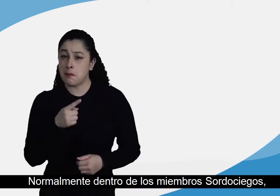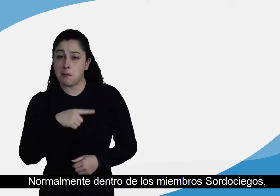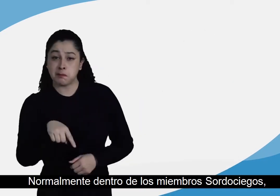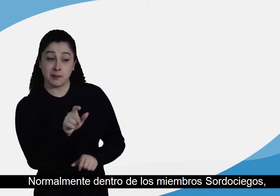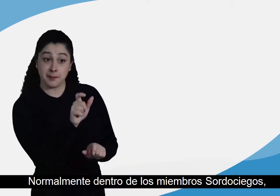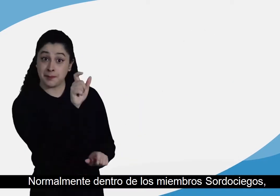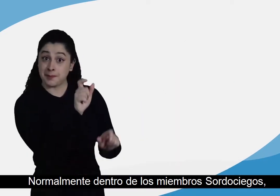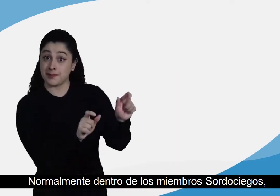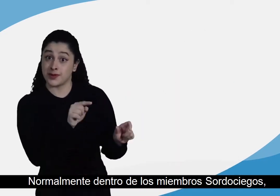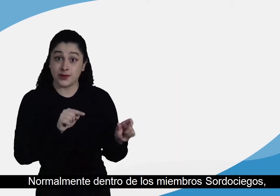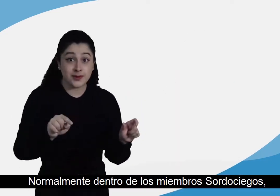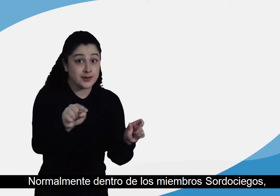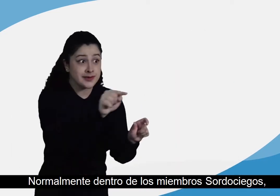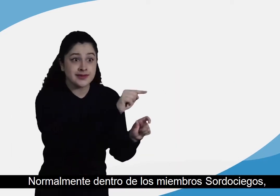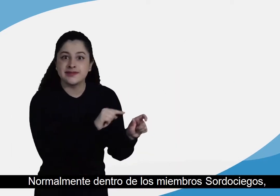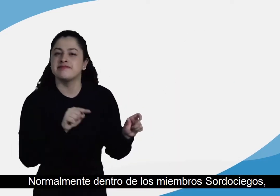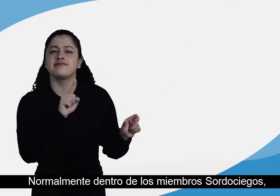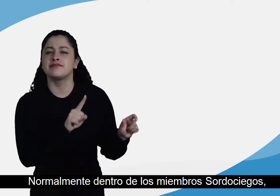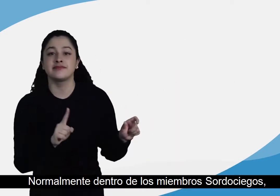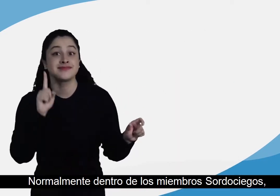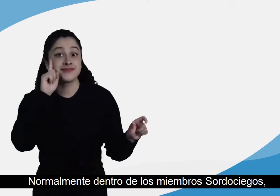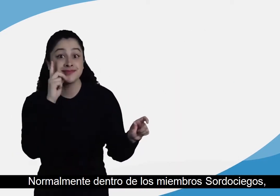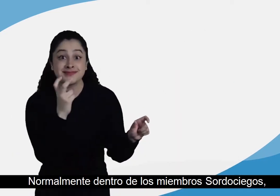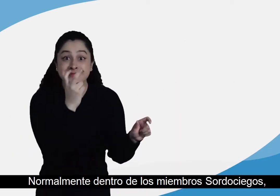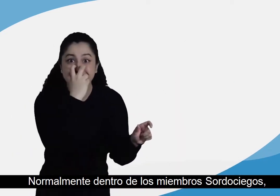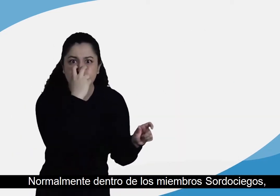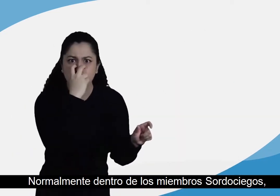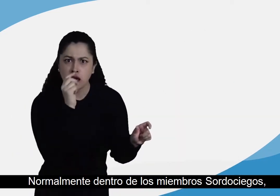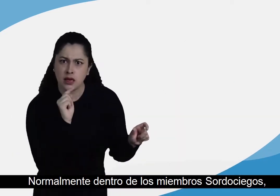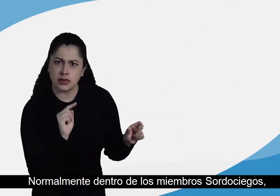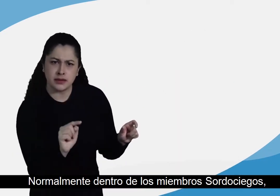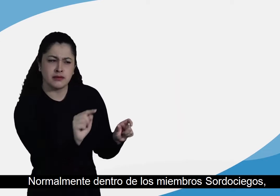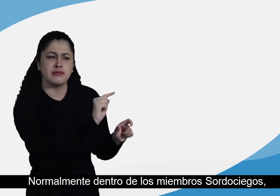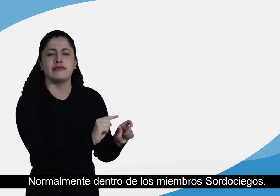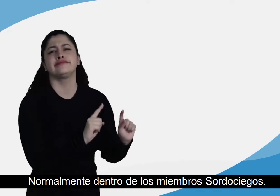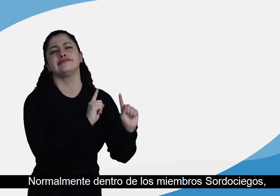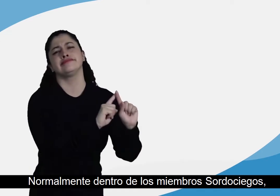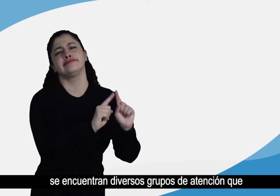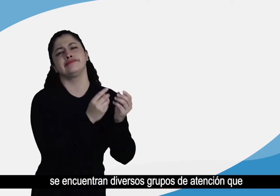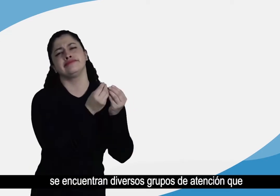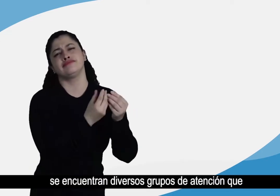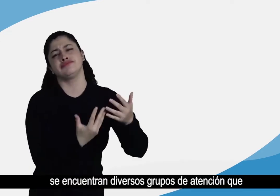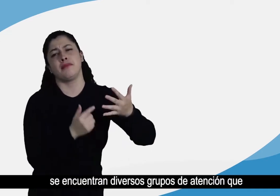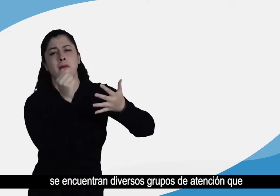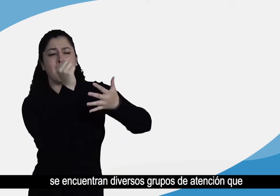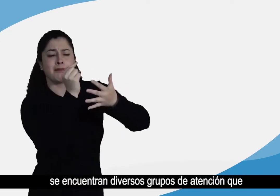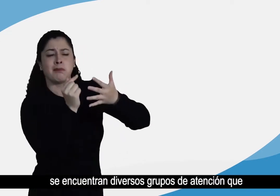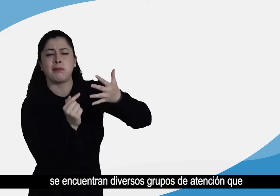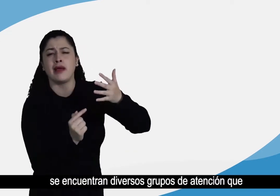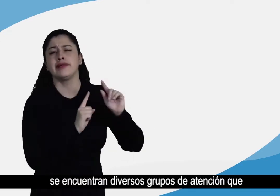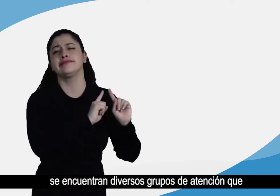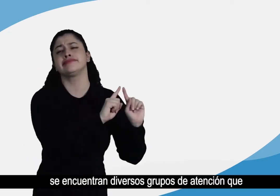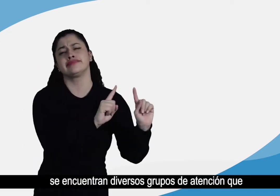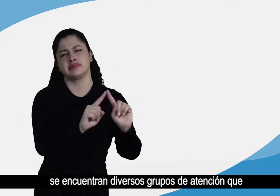Normalmente, dentro de los miembros sordos ciegos se encuentran diversos grupos de atención